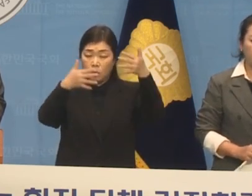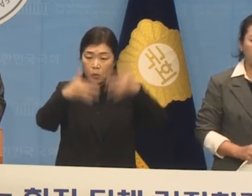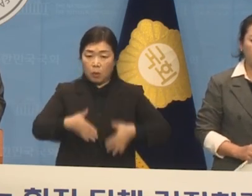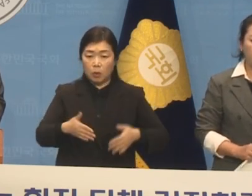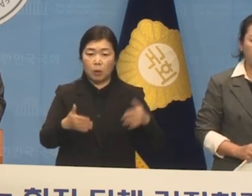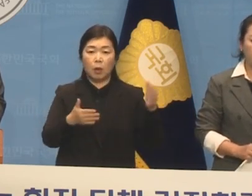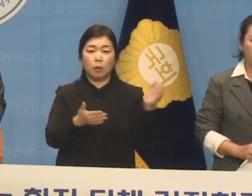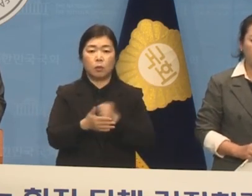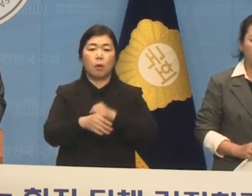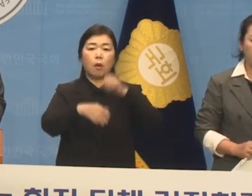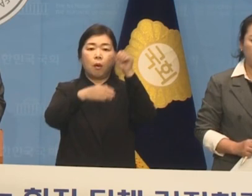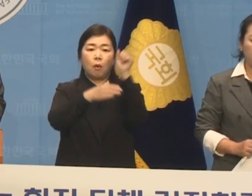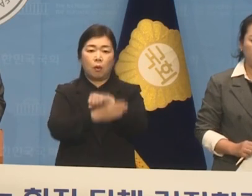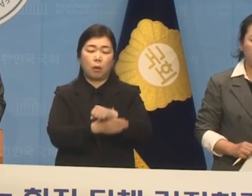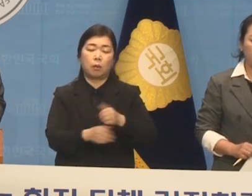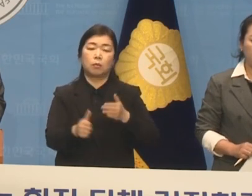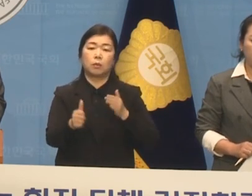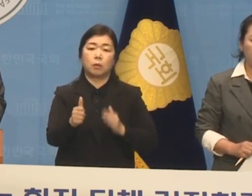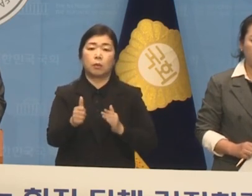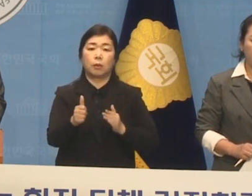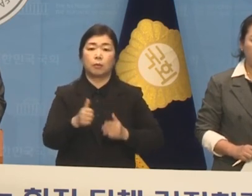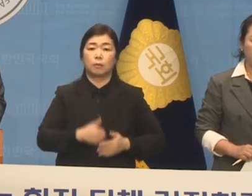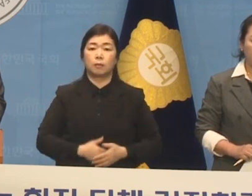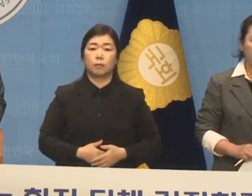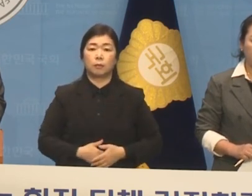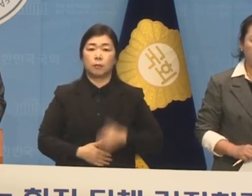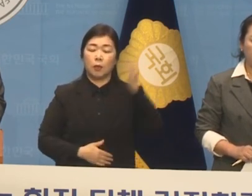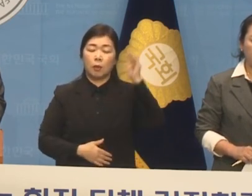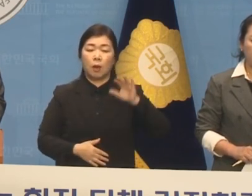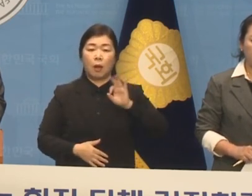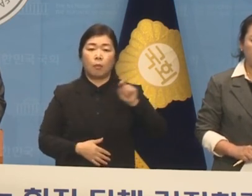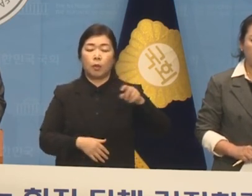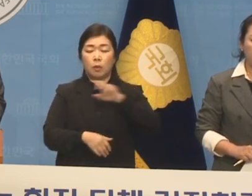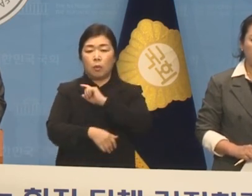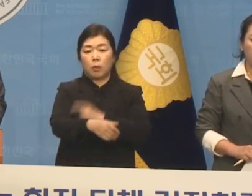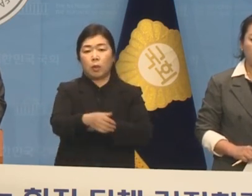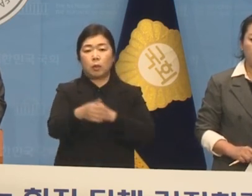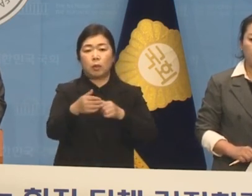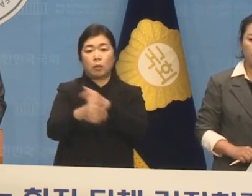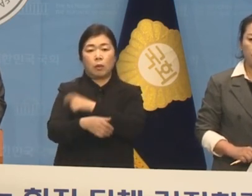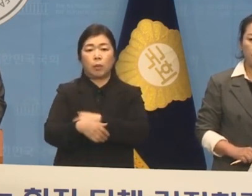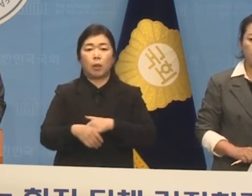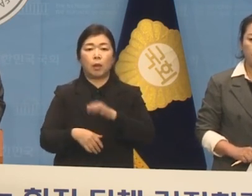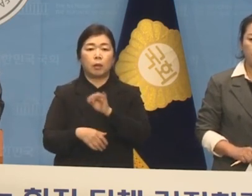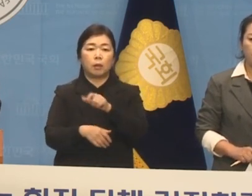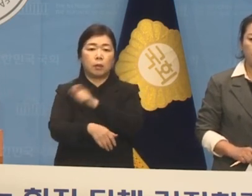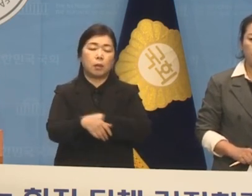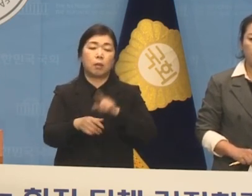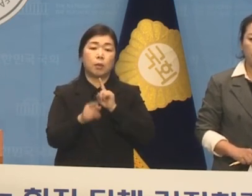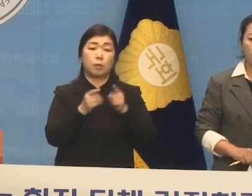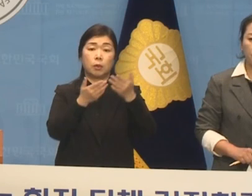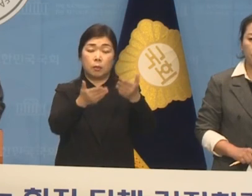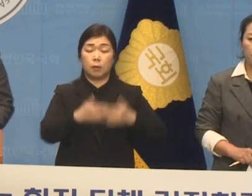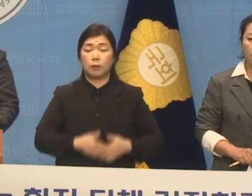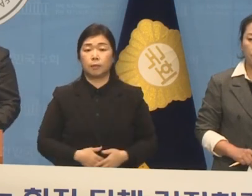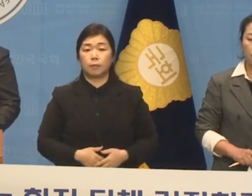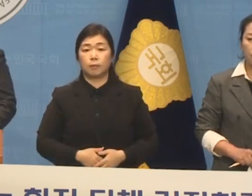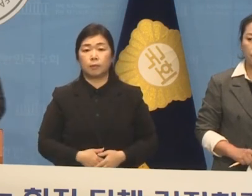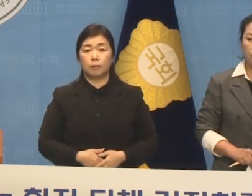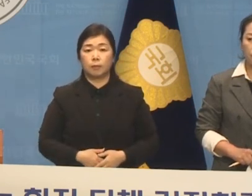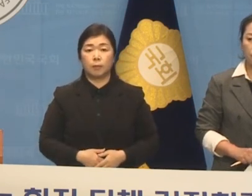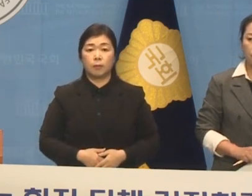허락하도록 해 주십시오. 한국 암환자 권익협의회 이사 명정호 대독 감사합니다.